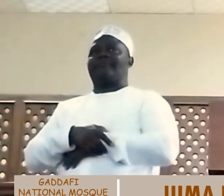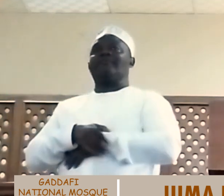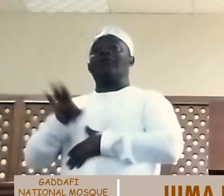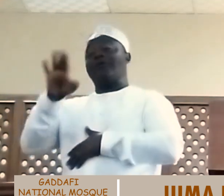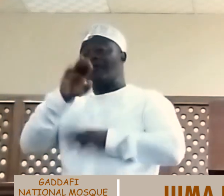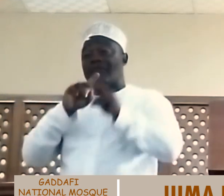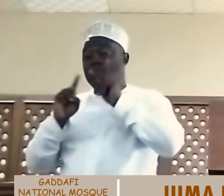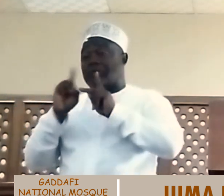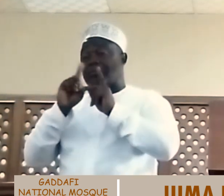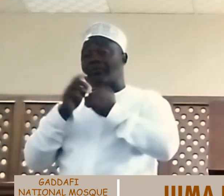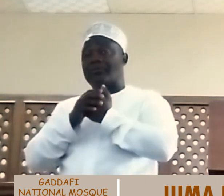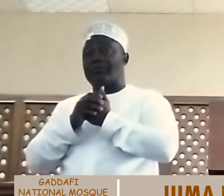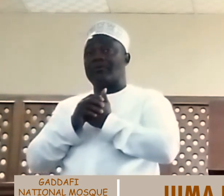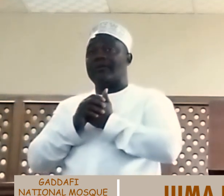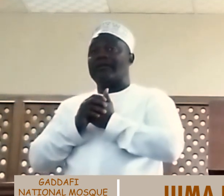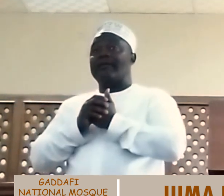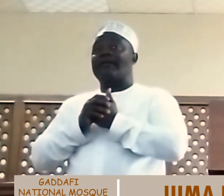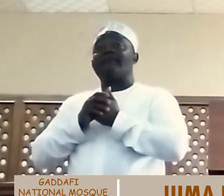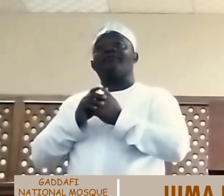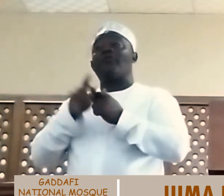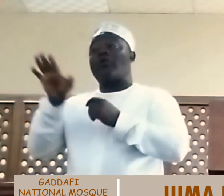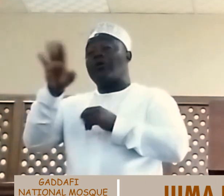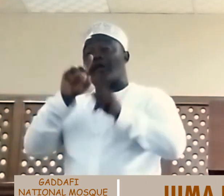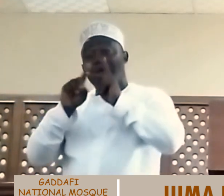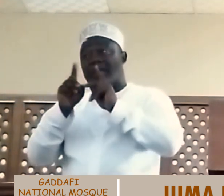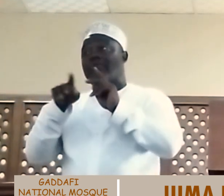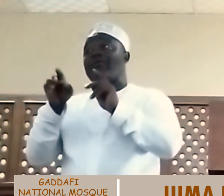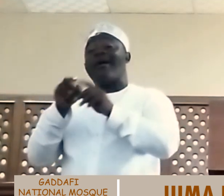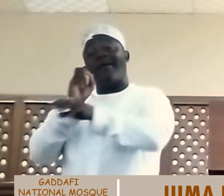عباد الله فأثر الإنسان